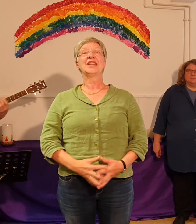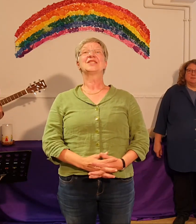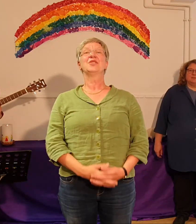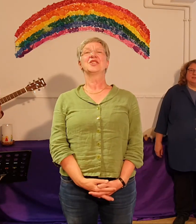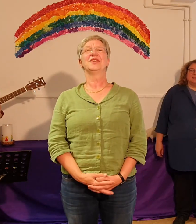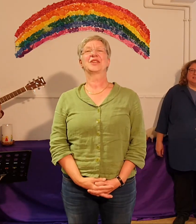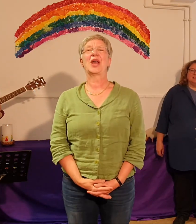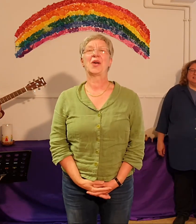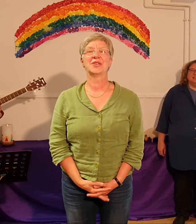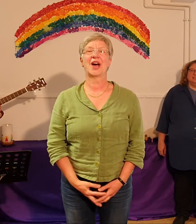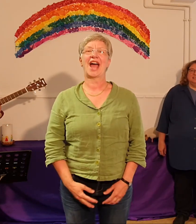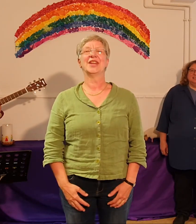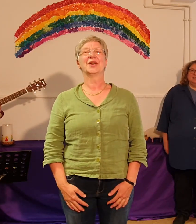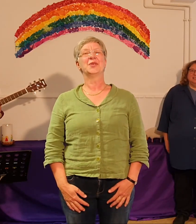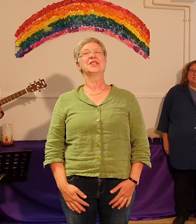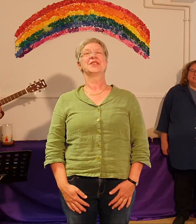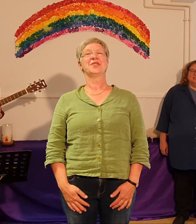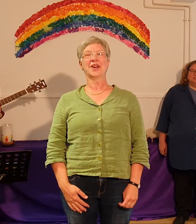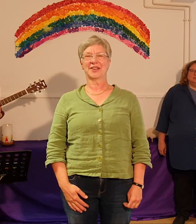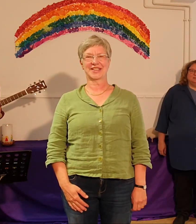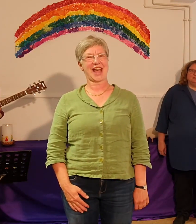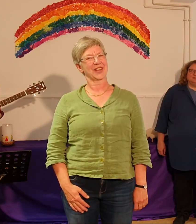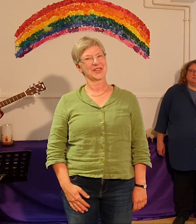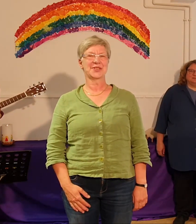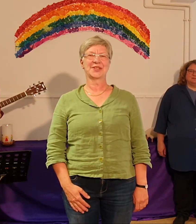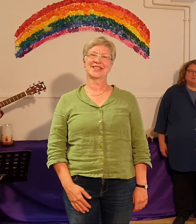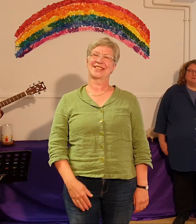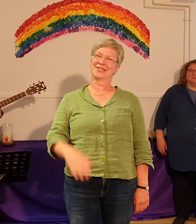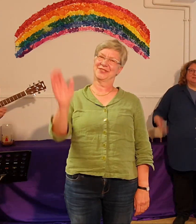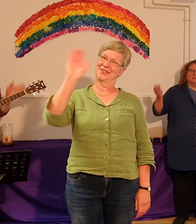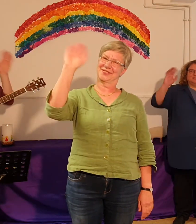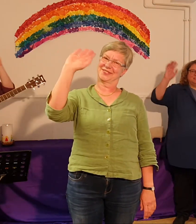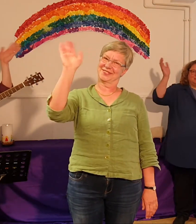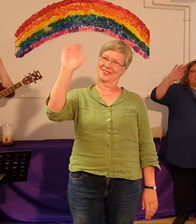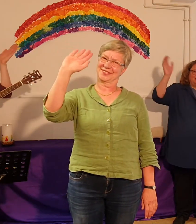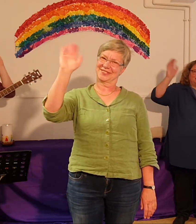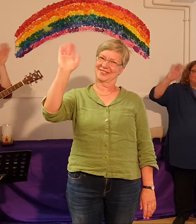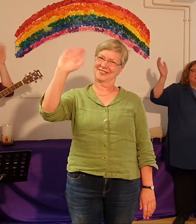Wünschen wir drei euch noch eine gute Woche und sagen Tschüss. Tschüss.